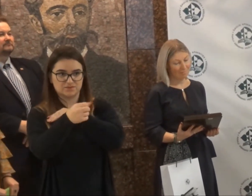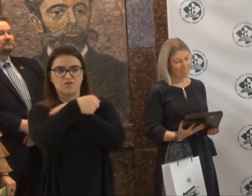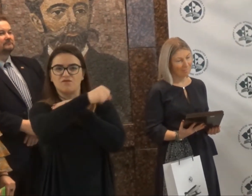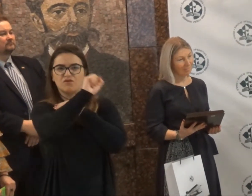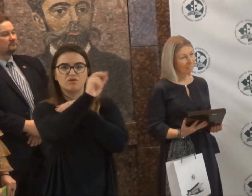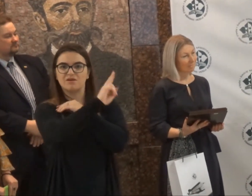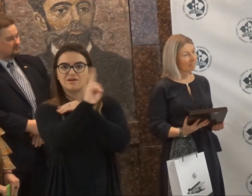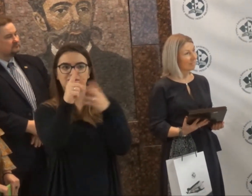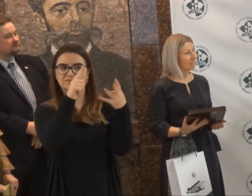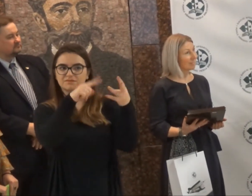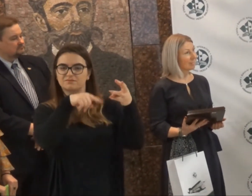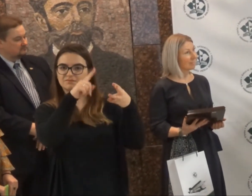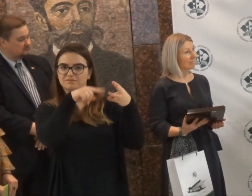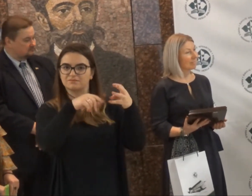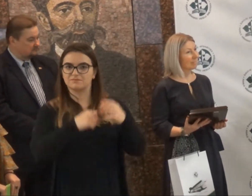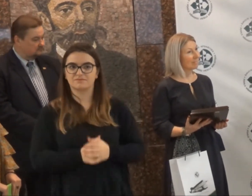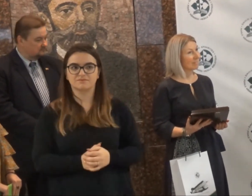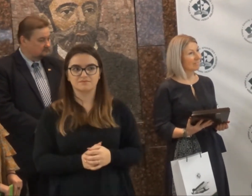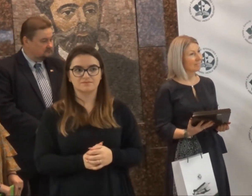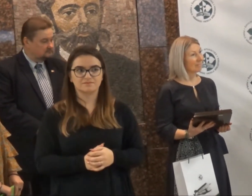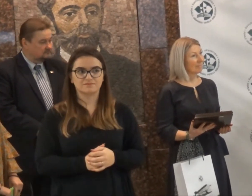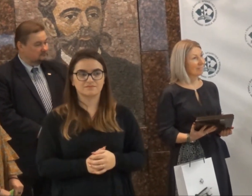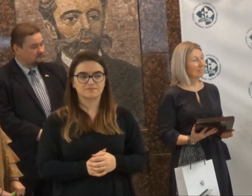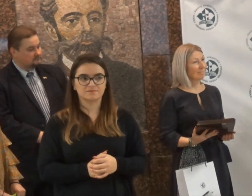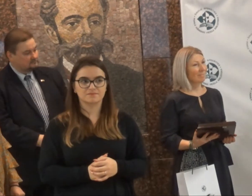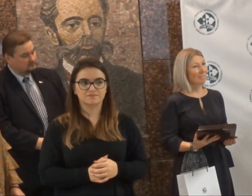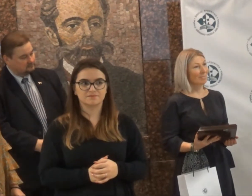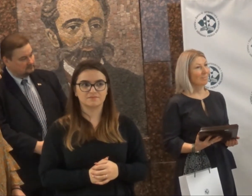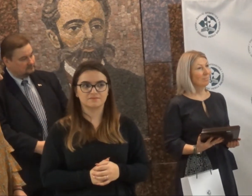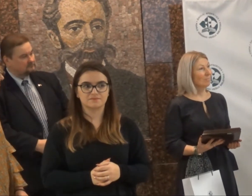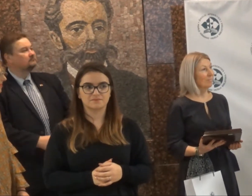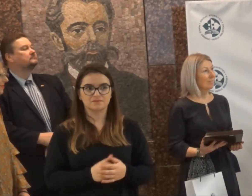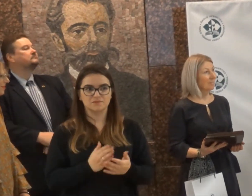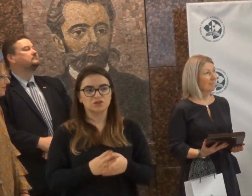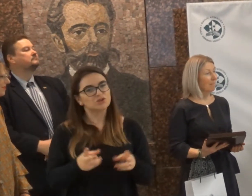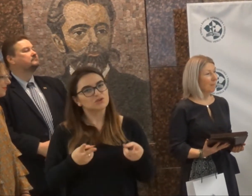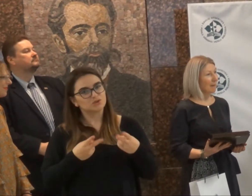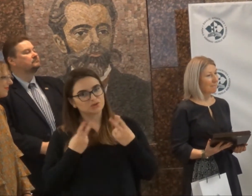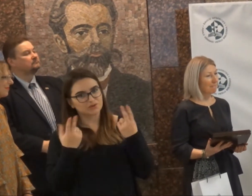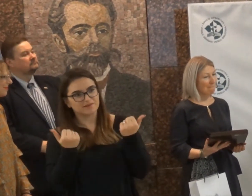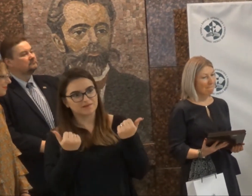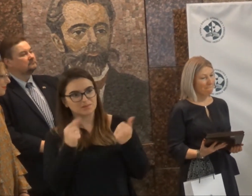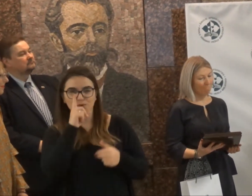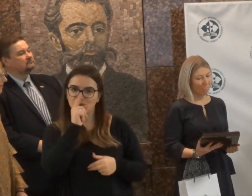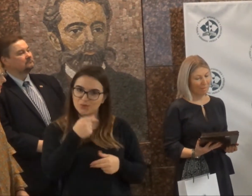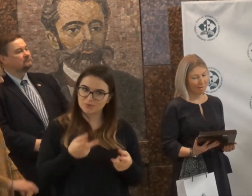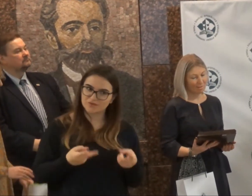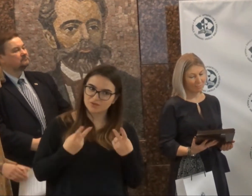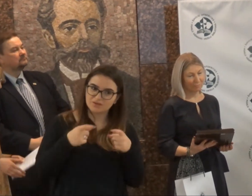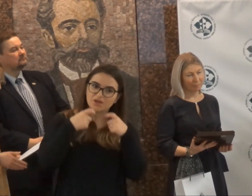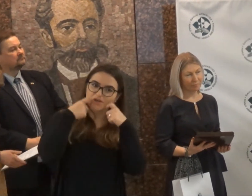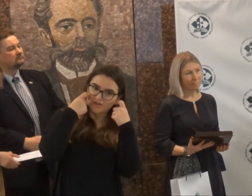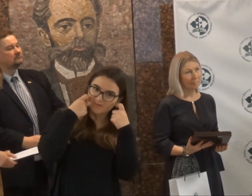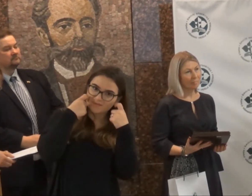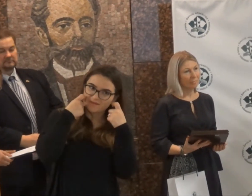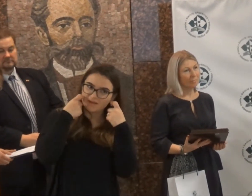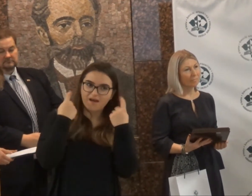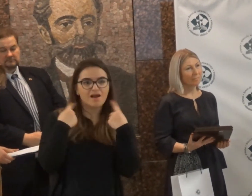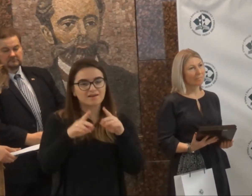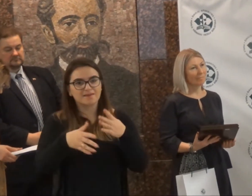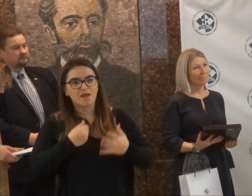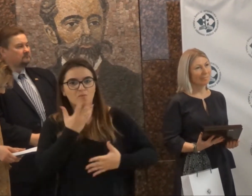nes, kad ir kaip būtų džiugu, ar liūdna, ar šypsena, ar dar